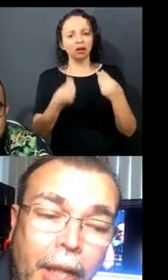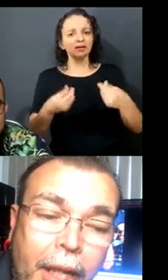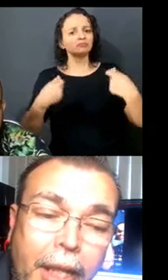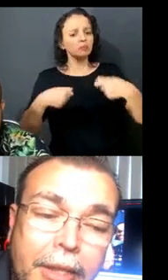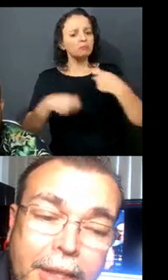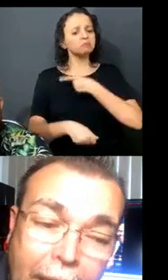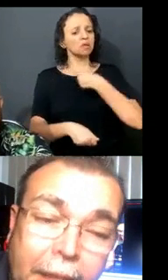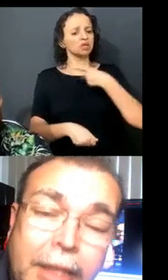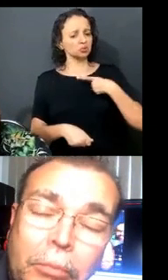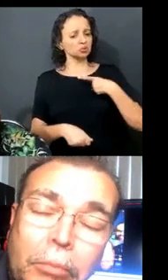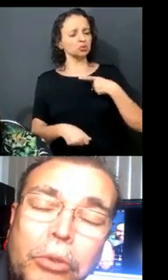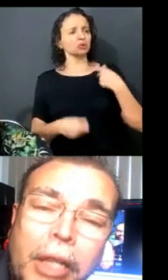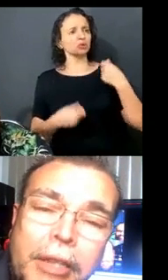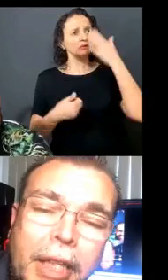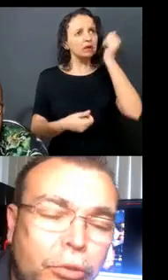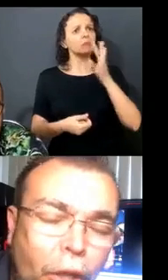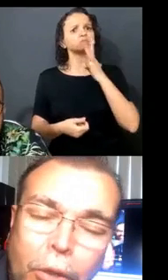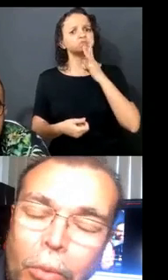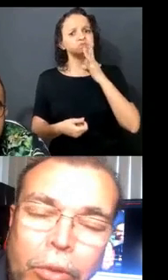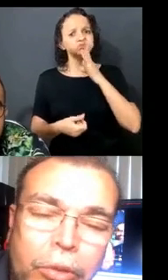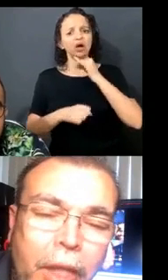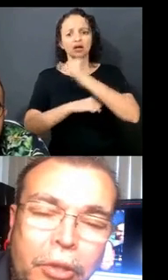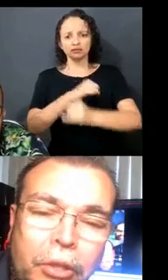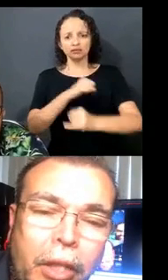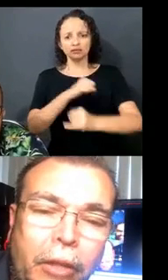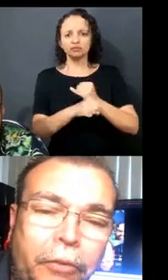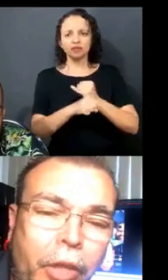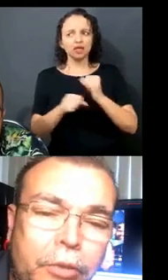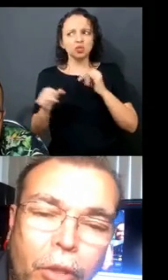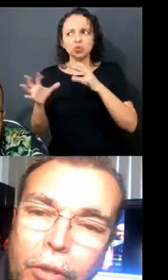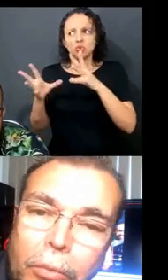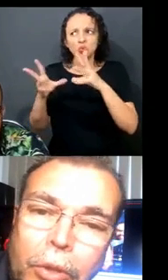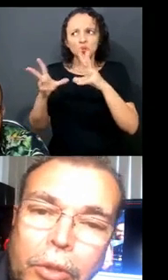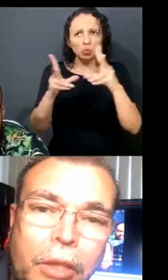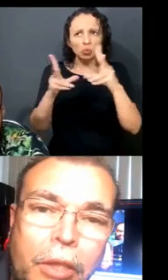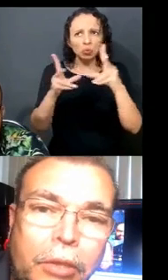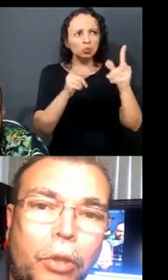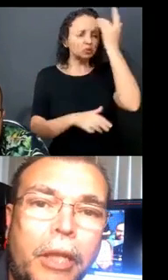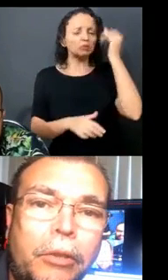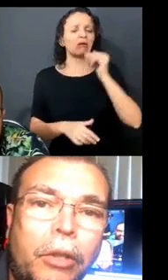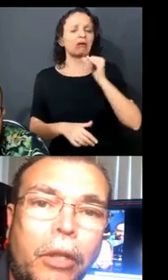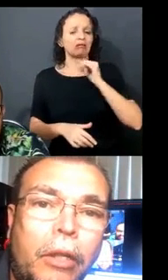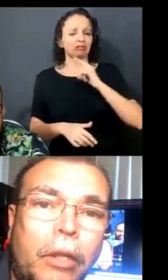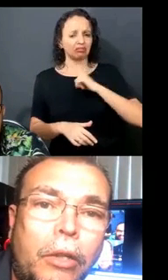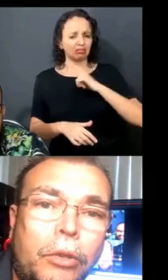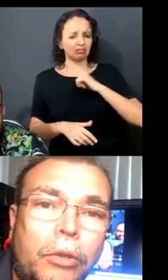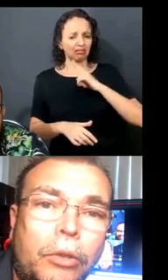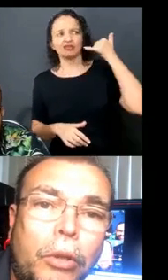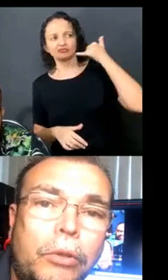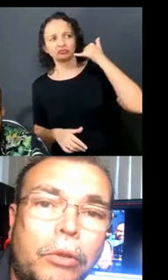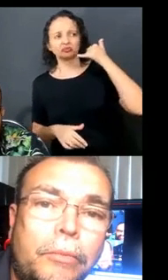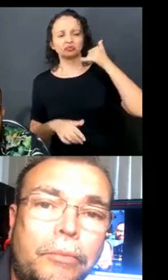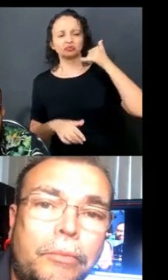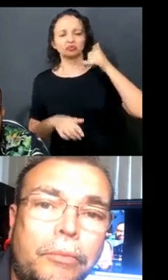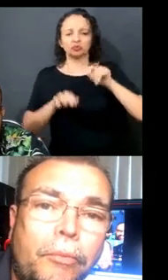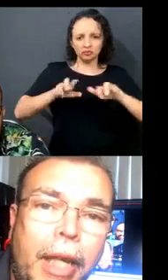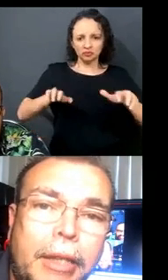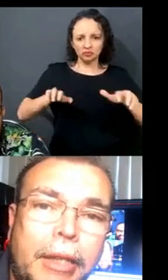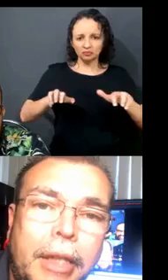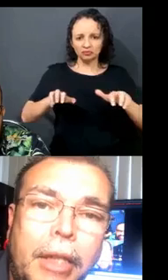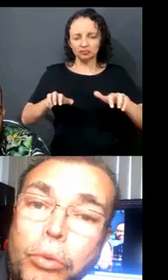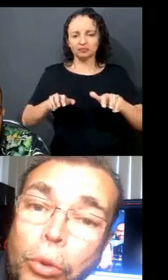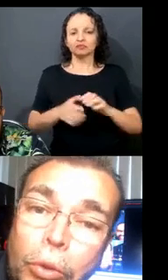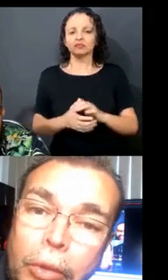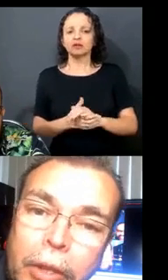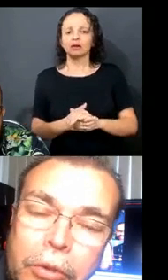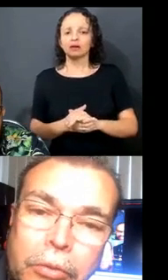Entendi. Por quê? Tem sim muito acesso, todo mundo tem o seu telefone, todo mundo tem o seu computador, todo